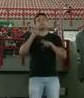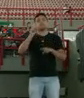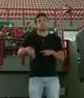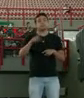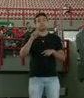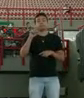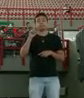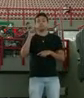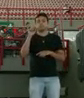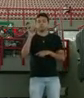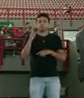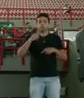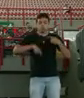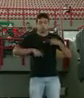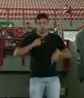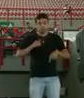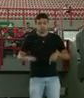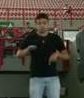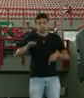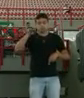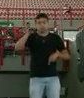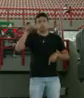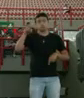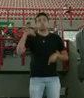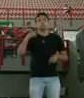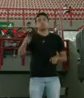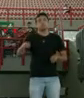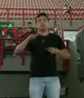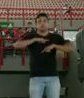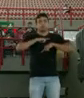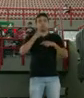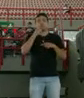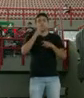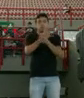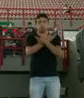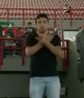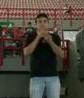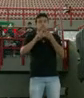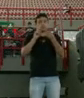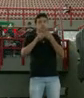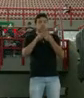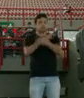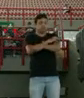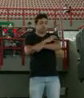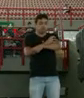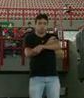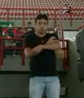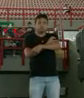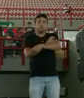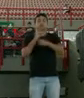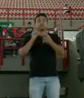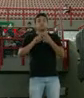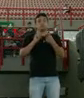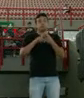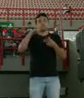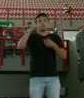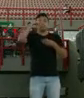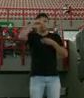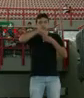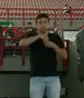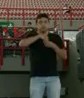do crescimento, ele não atua somente no músculo esquelético, ele atua também no